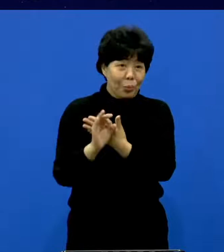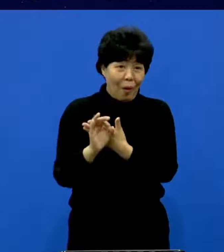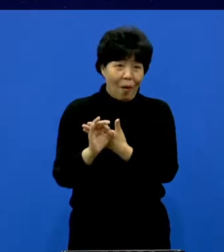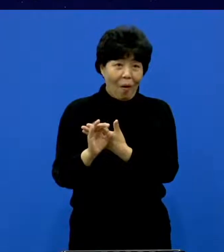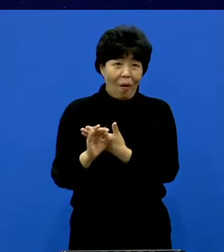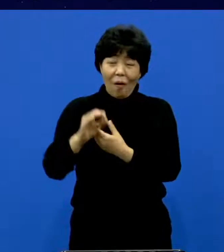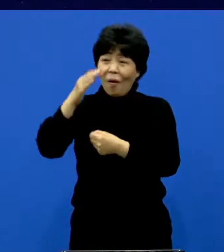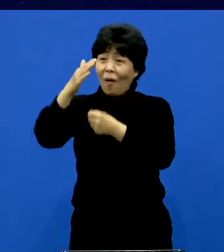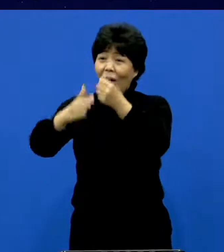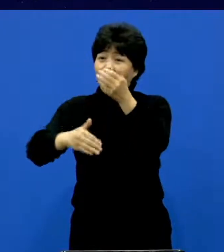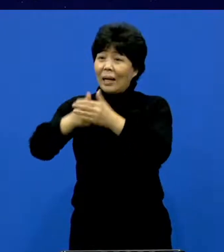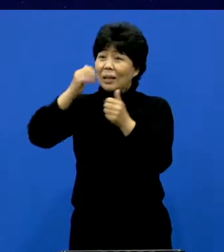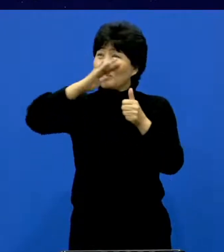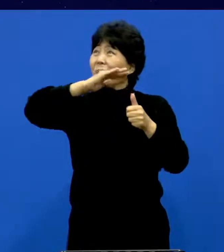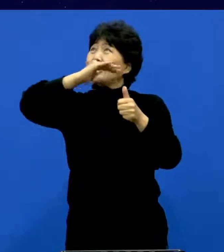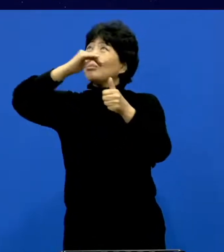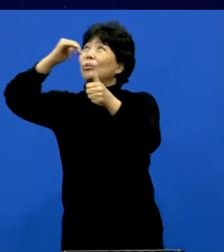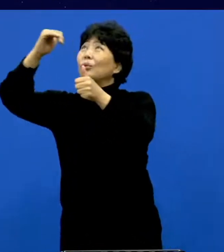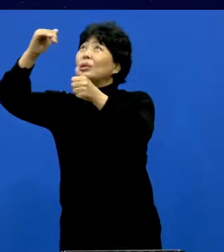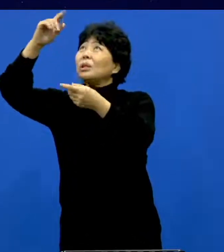하나님의 부르심을 거부하는 것이다.